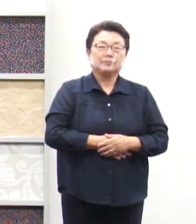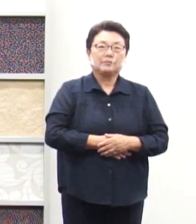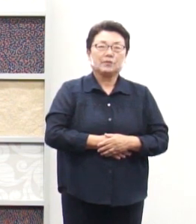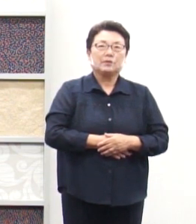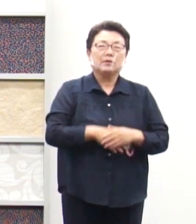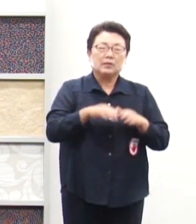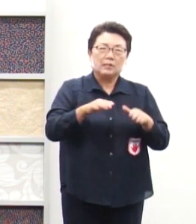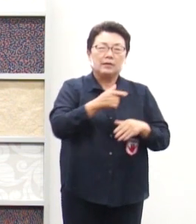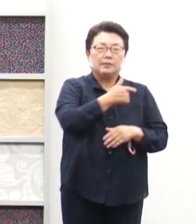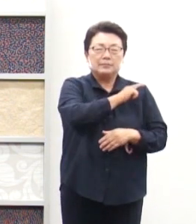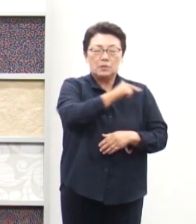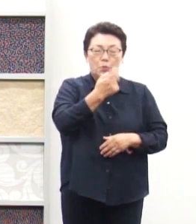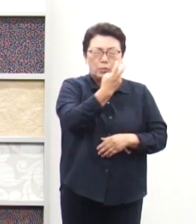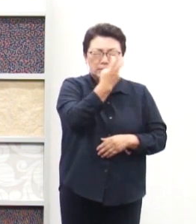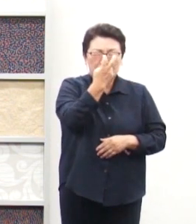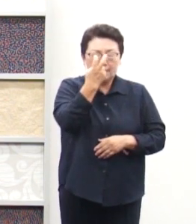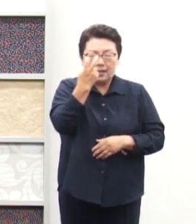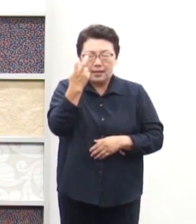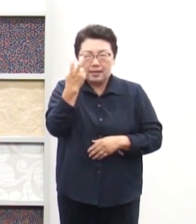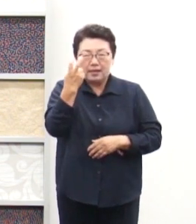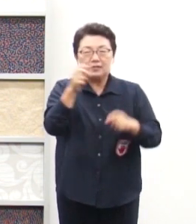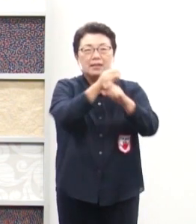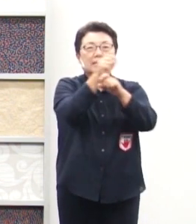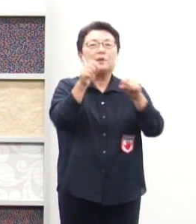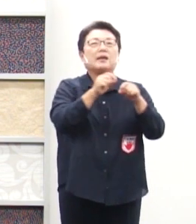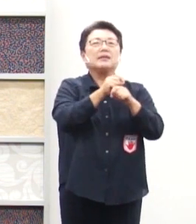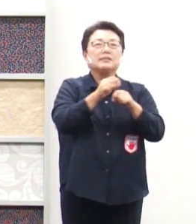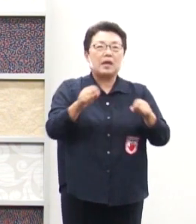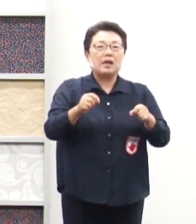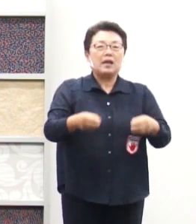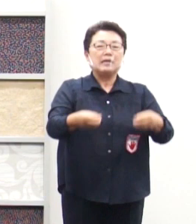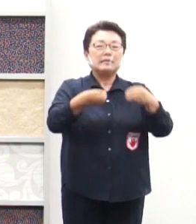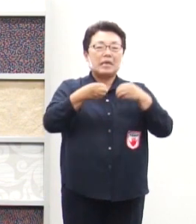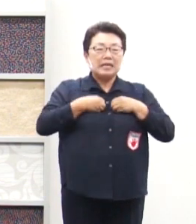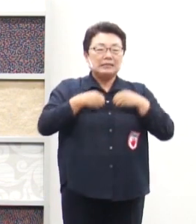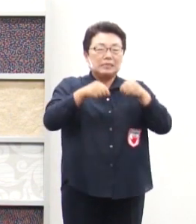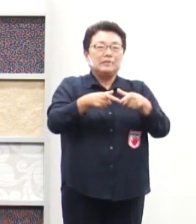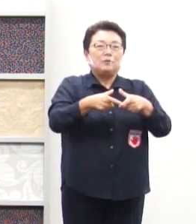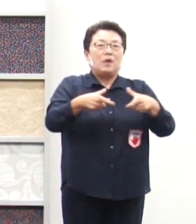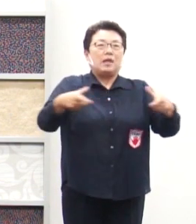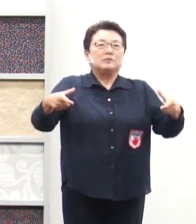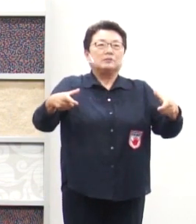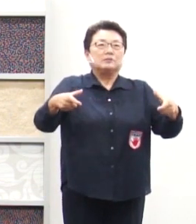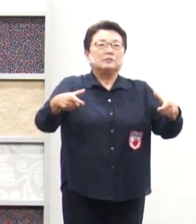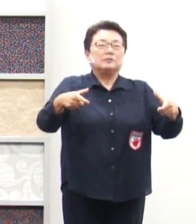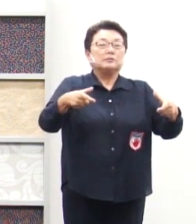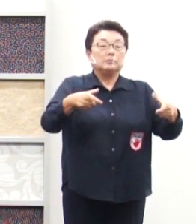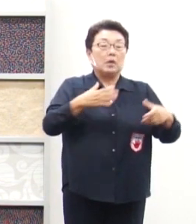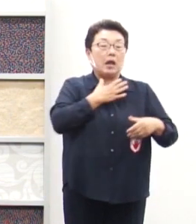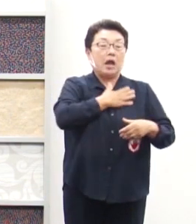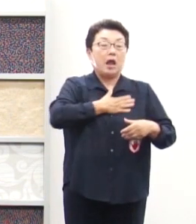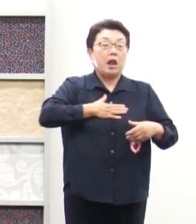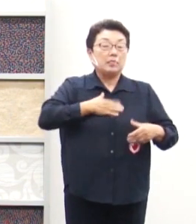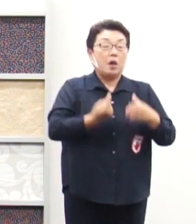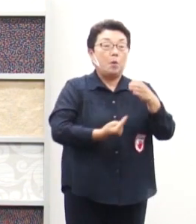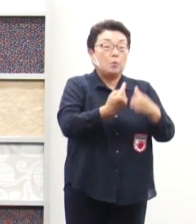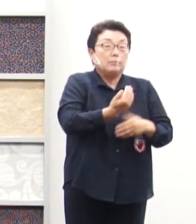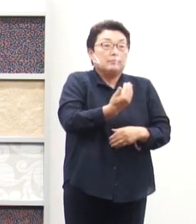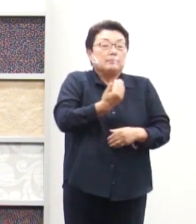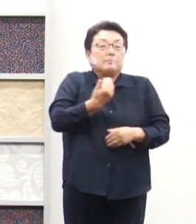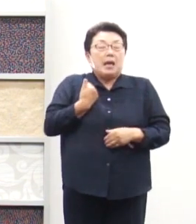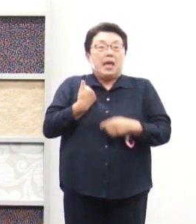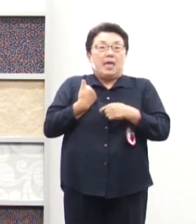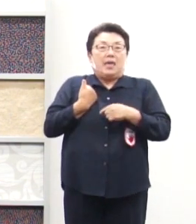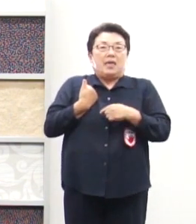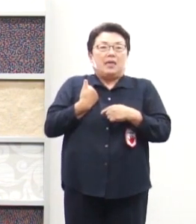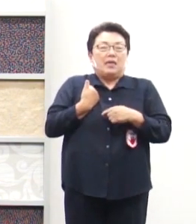いろいろ調べてみますと、どうも感染を拡大をさせたのが発症前のタイミングにな